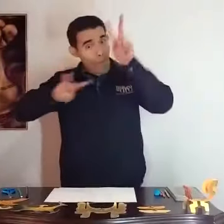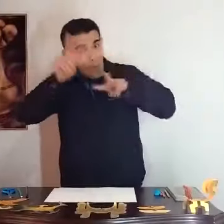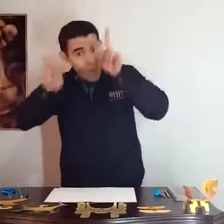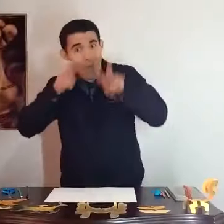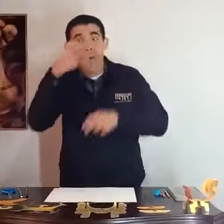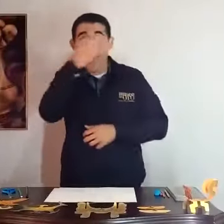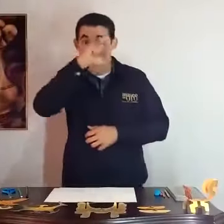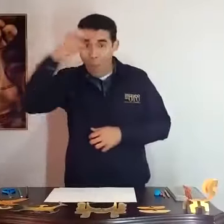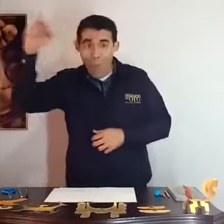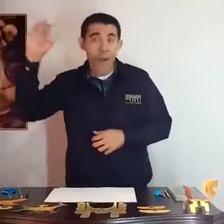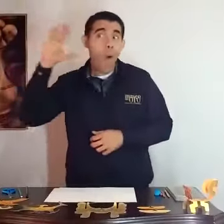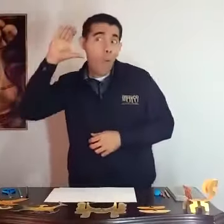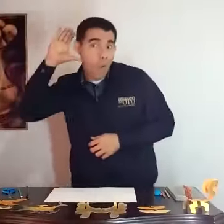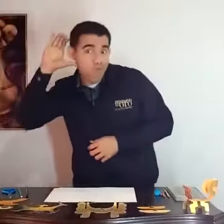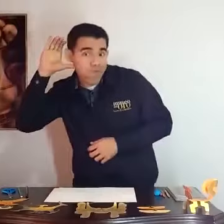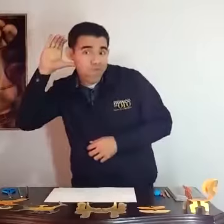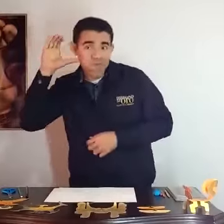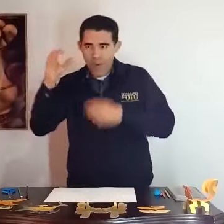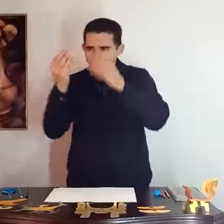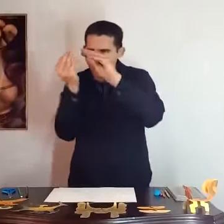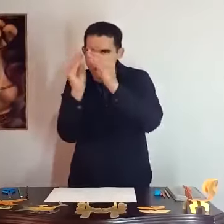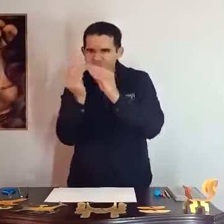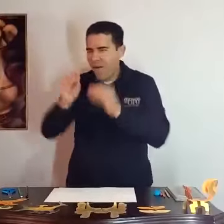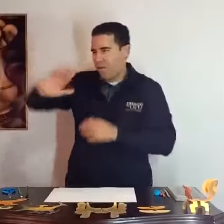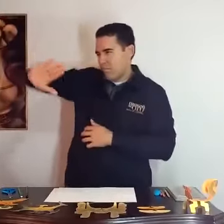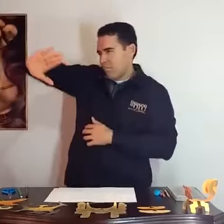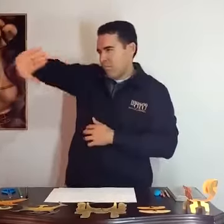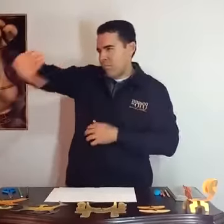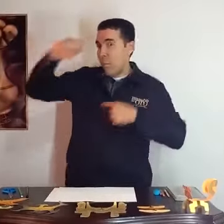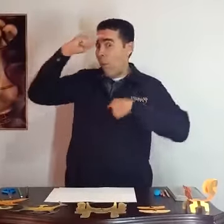La pieza original está expuesta en el Museo del Oro.